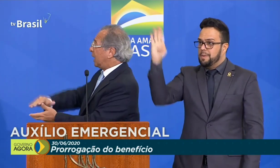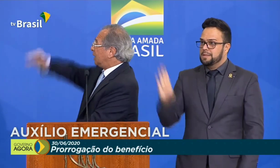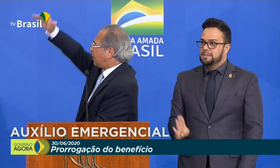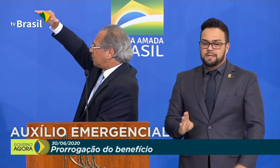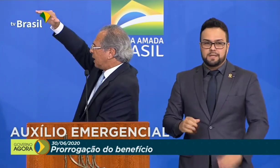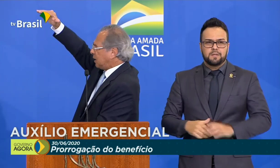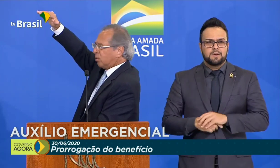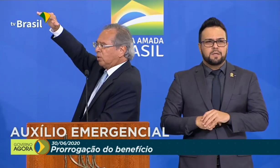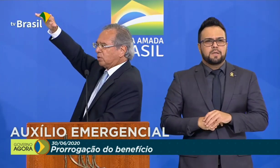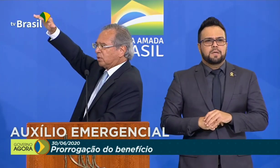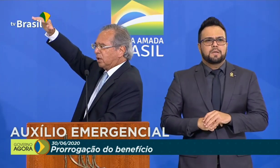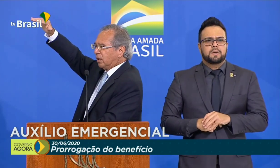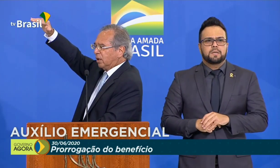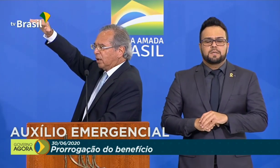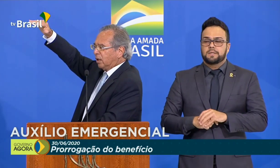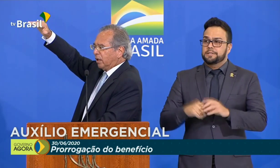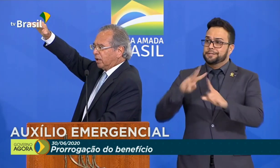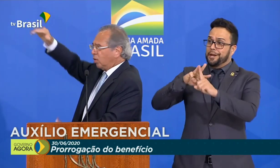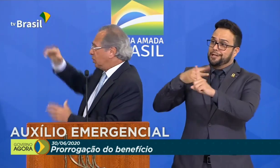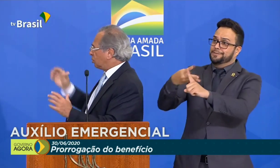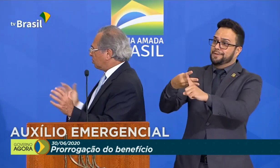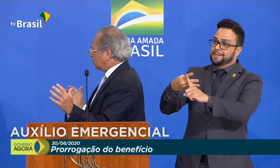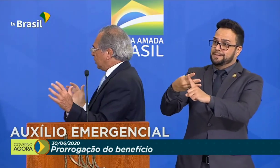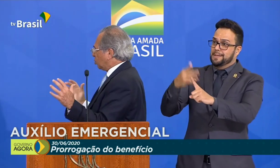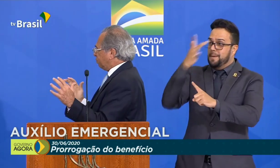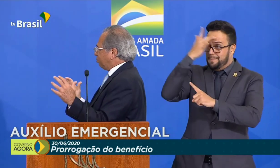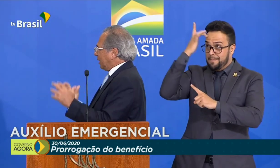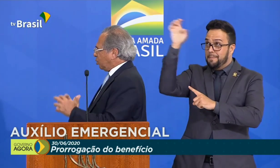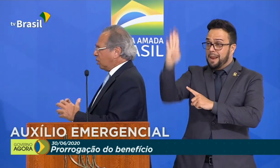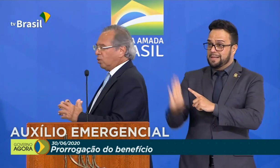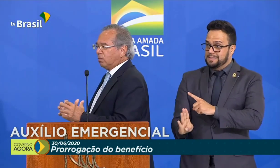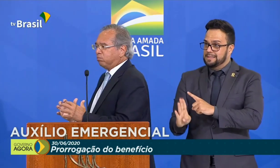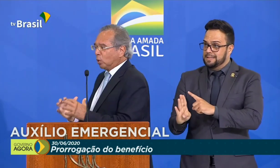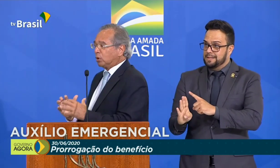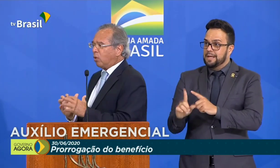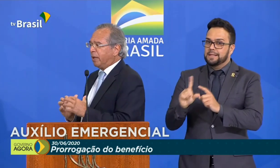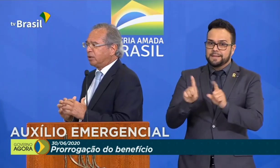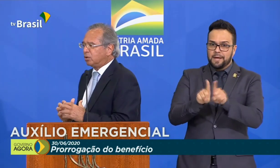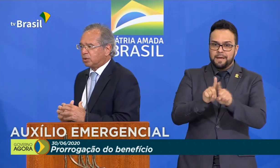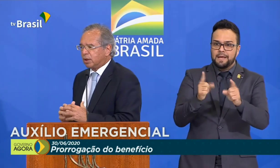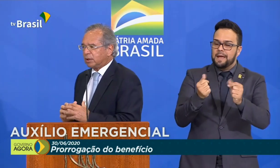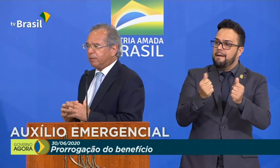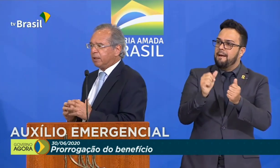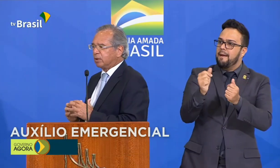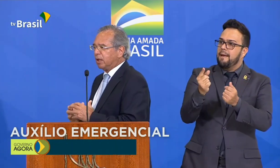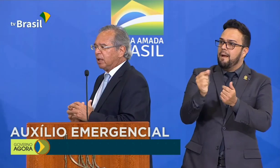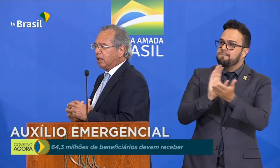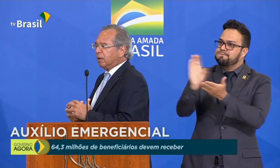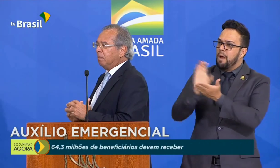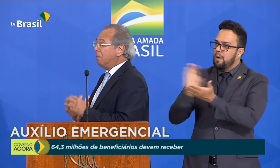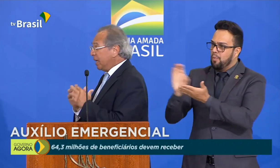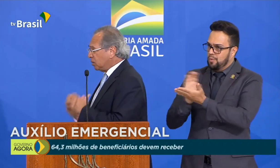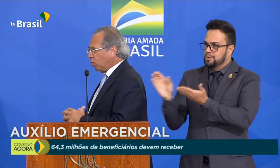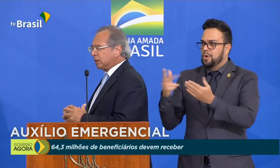brasileiros com 3 vezes mais recursos. Então isso pressionou brutalmente o nosso orçamento. Mesmo